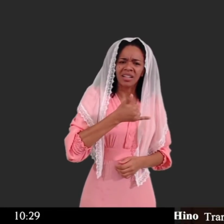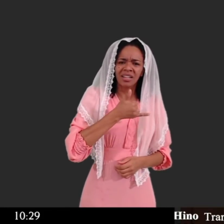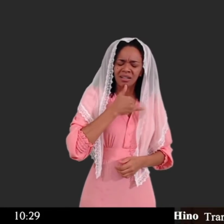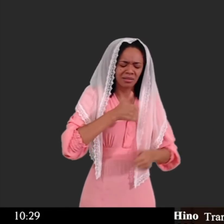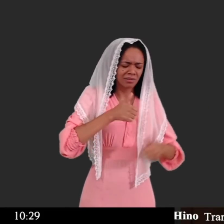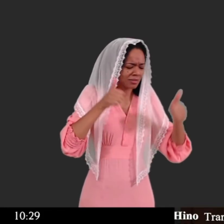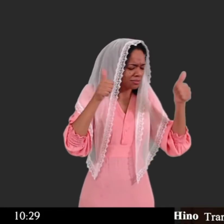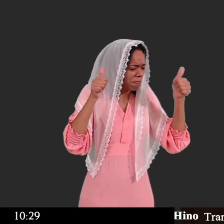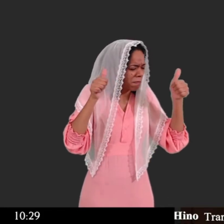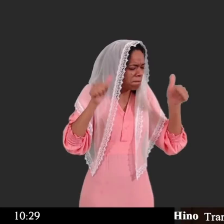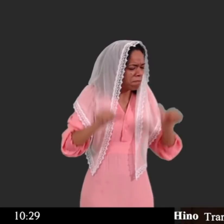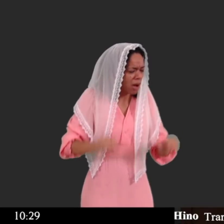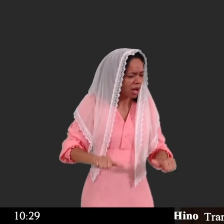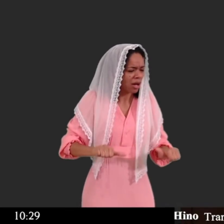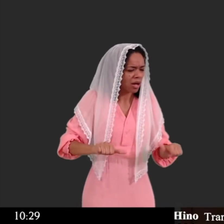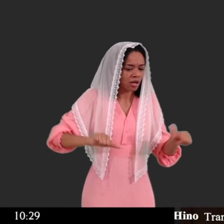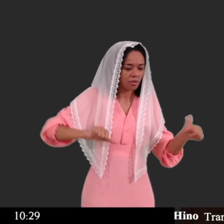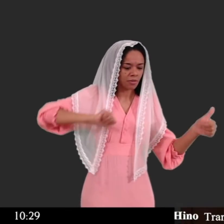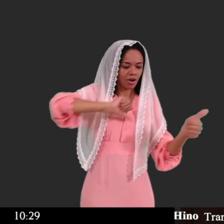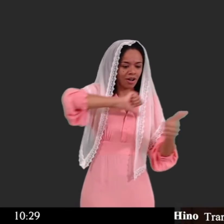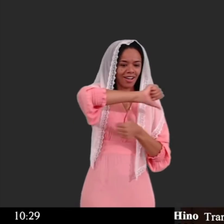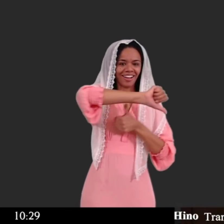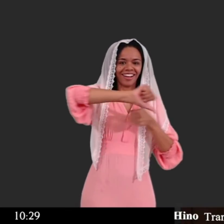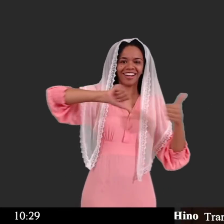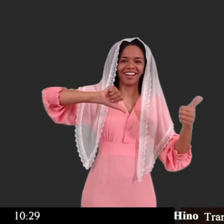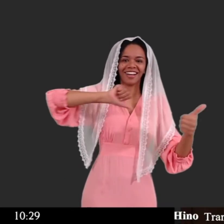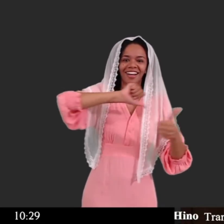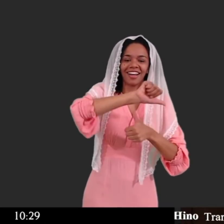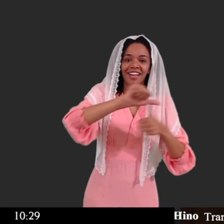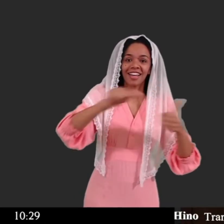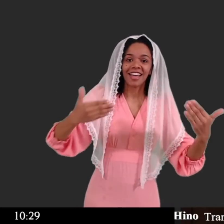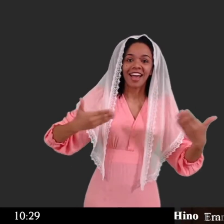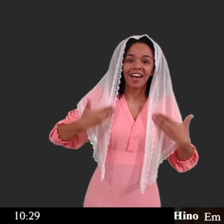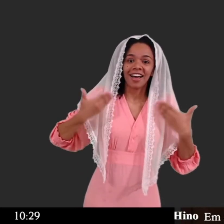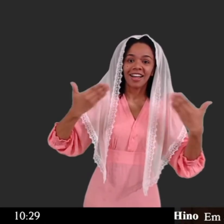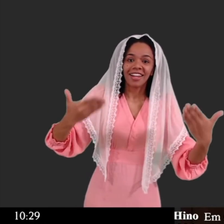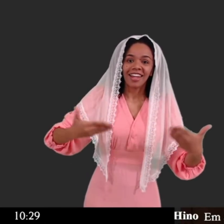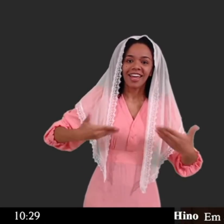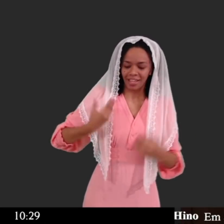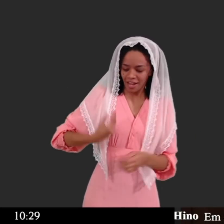Transformou a minha vida de tristeza.